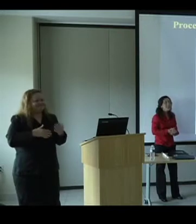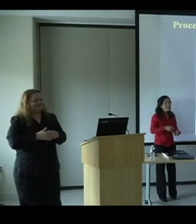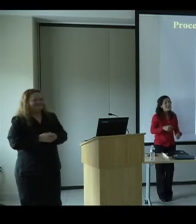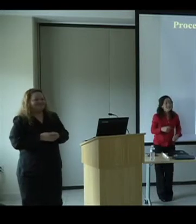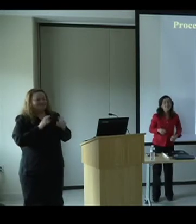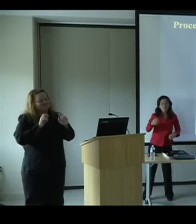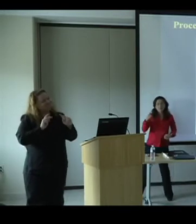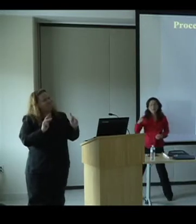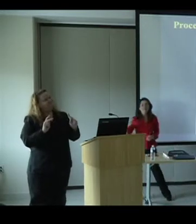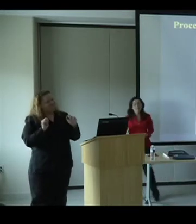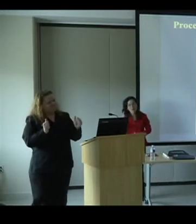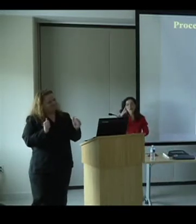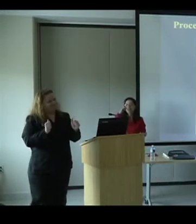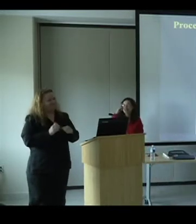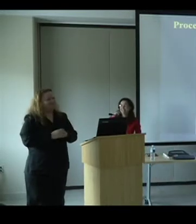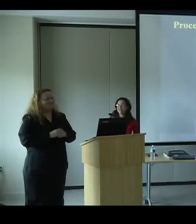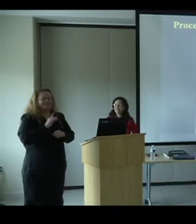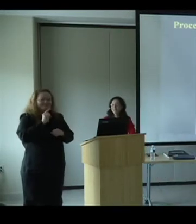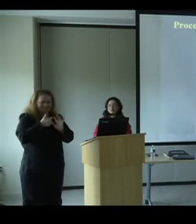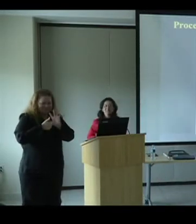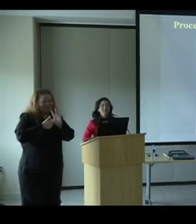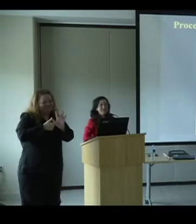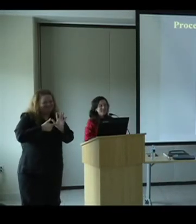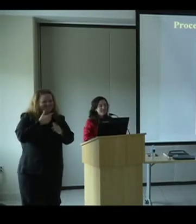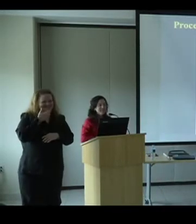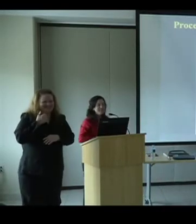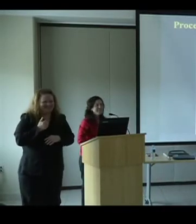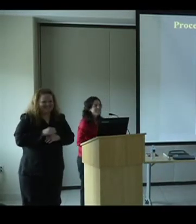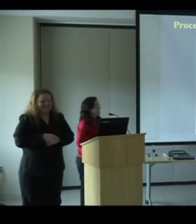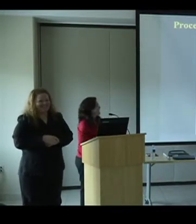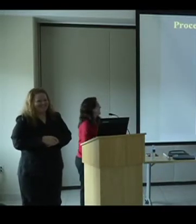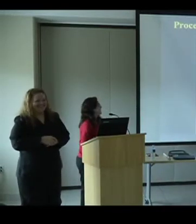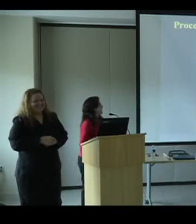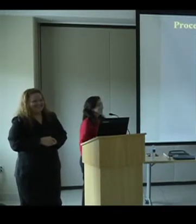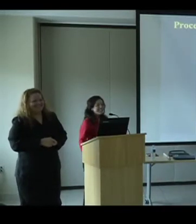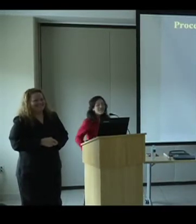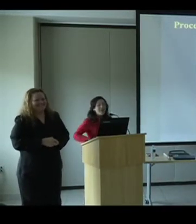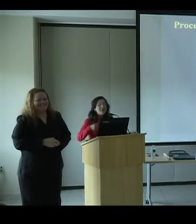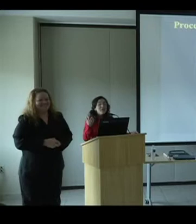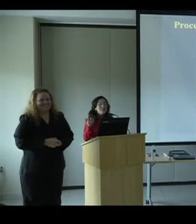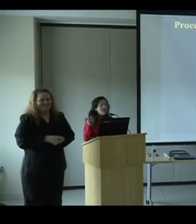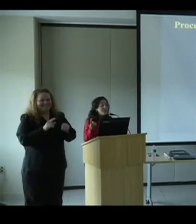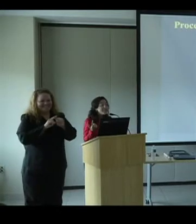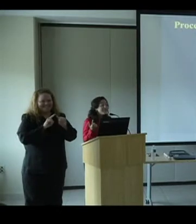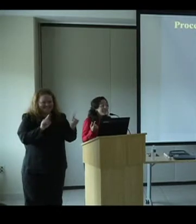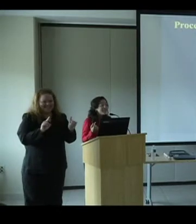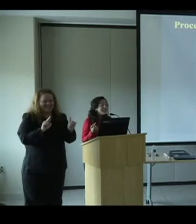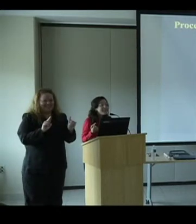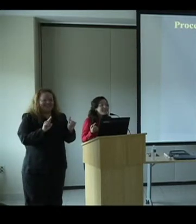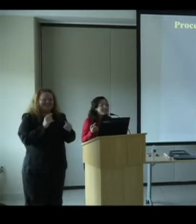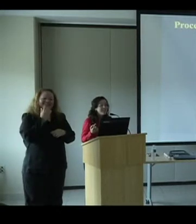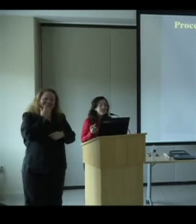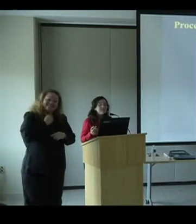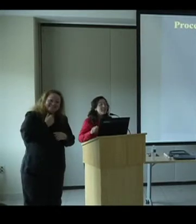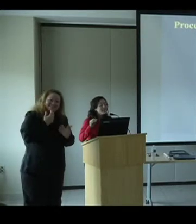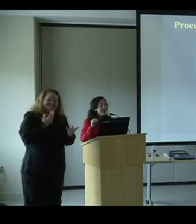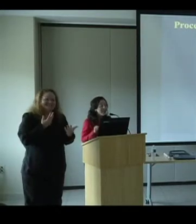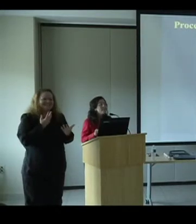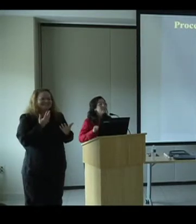Ok luego te lo enseño pero pero es chévere